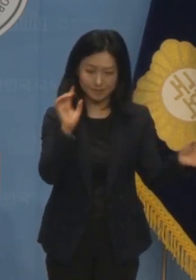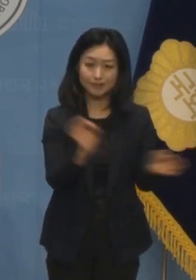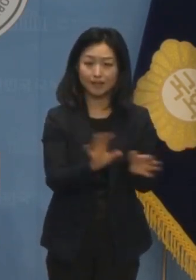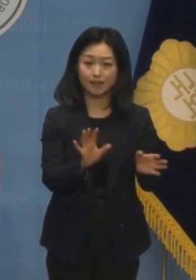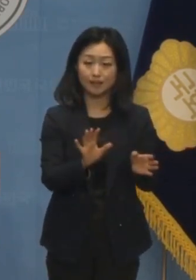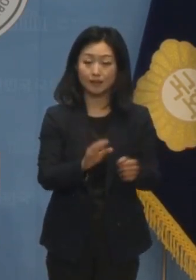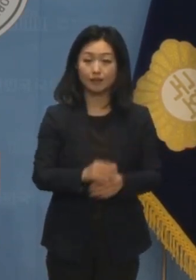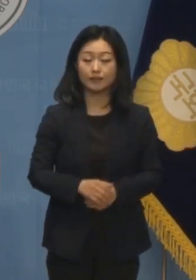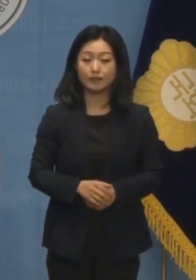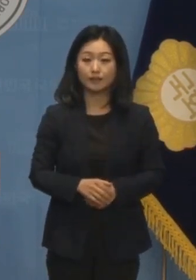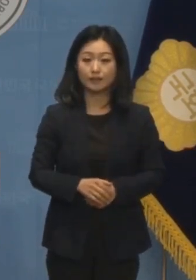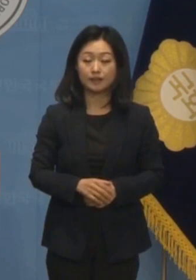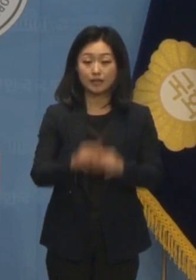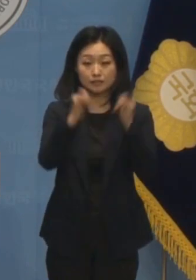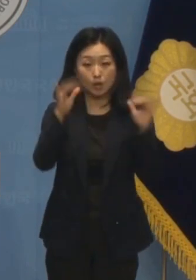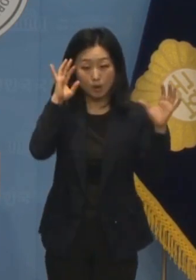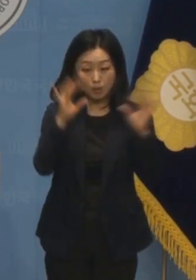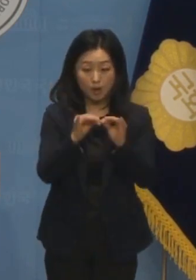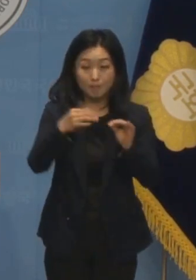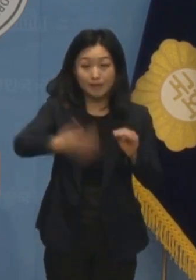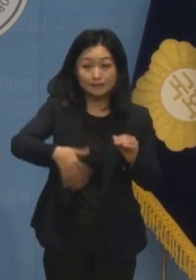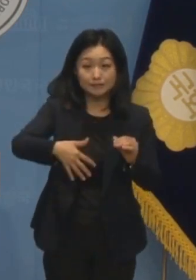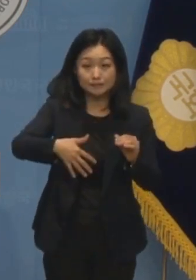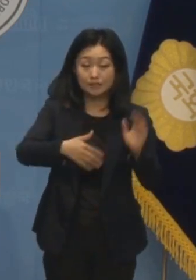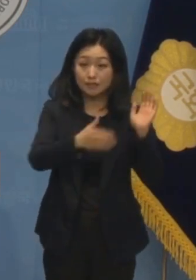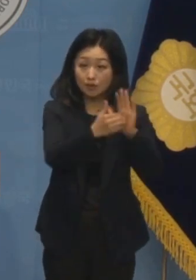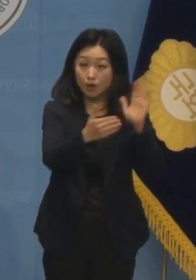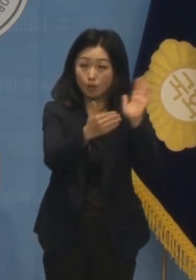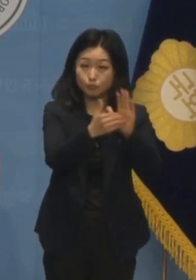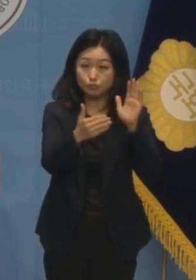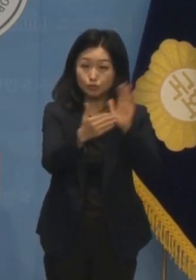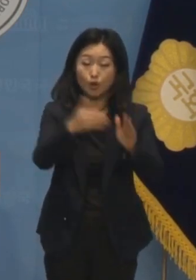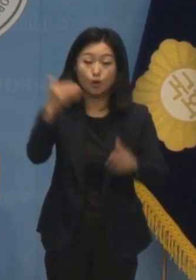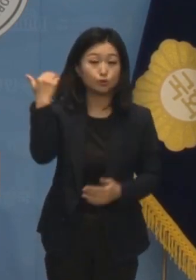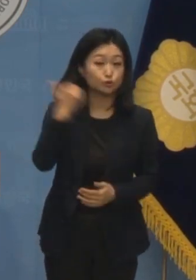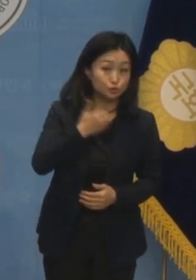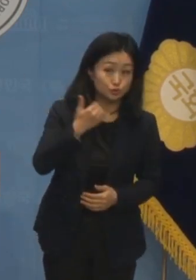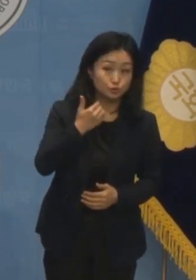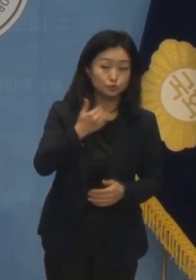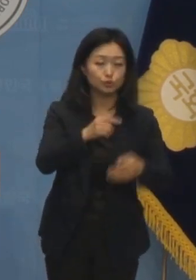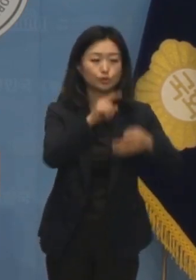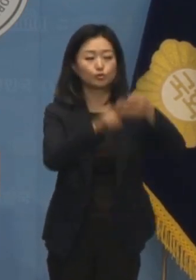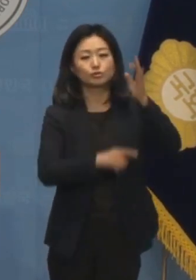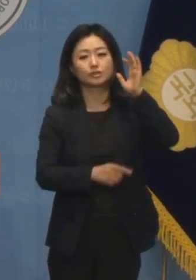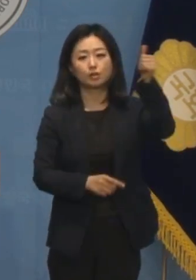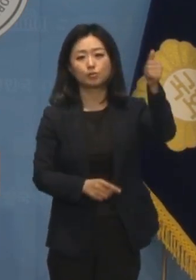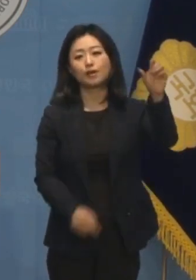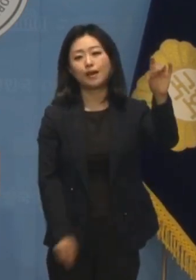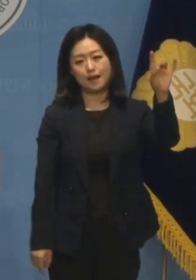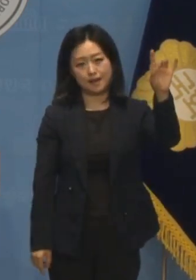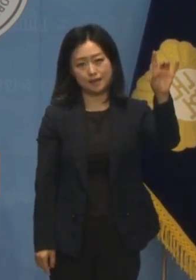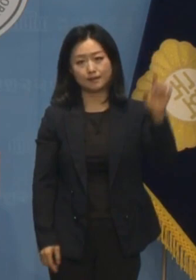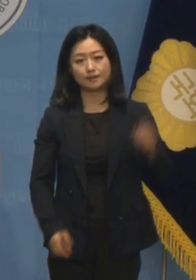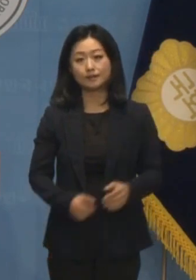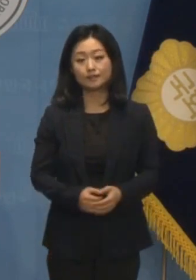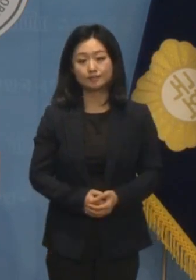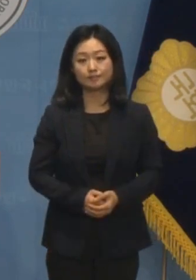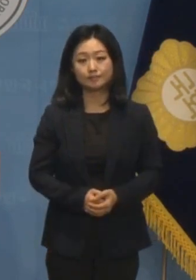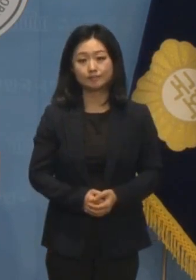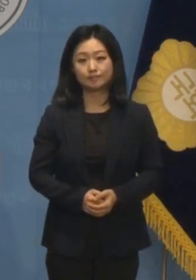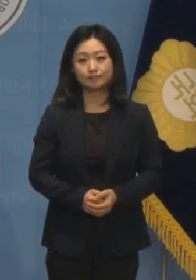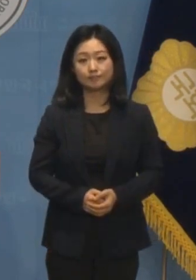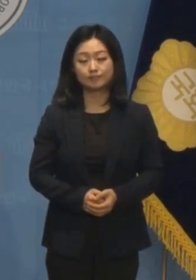오히려 사회적 공감대도 없이 거부권을 행사하고 있는 것은 윤석 대통령 자신입니다